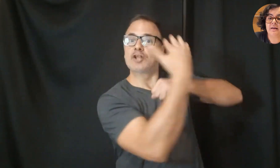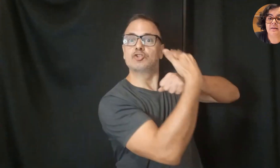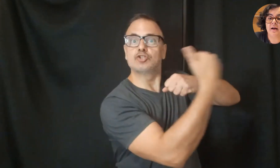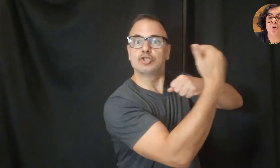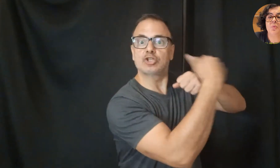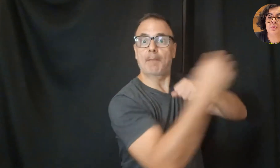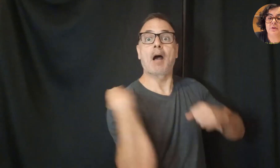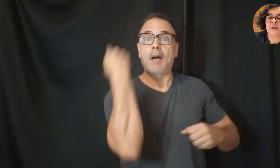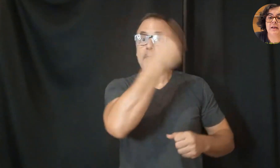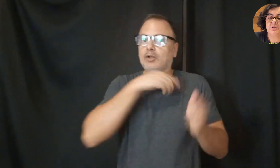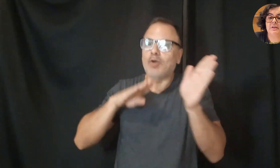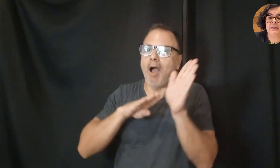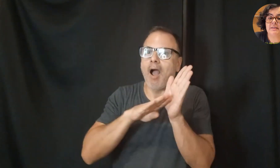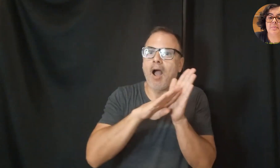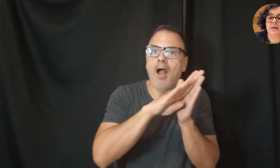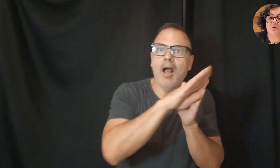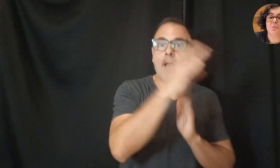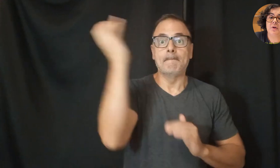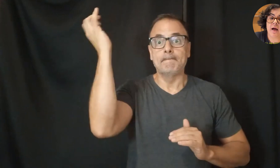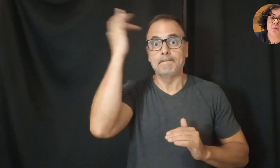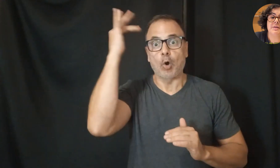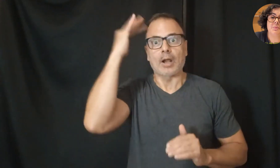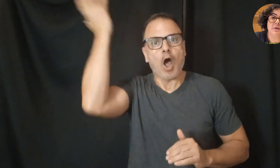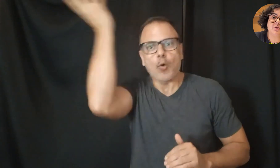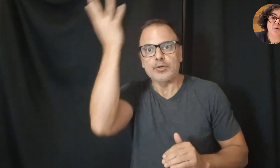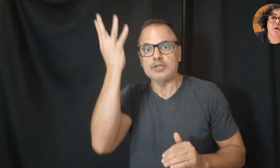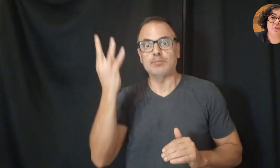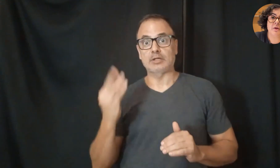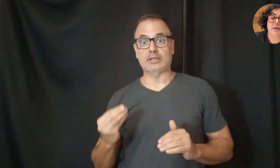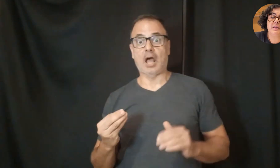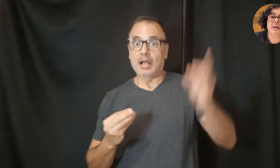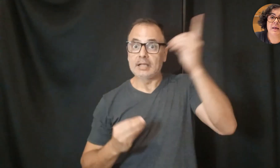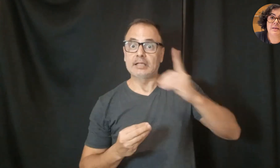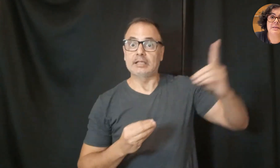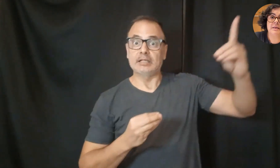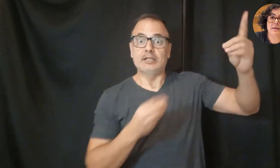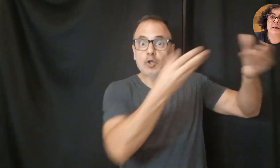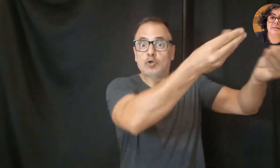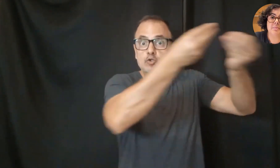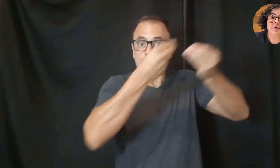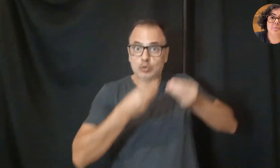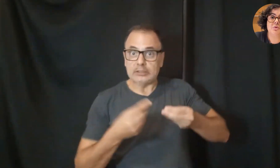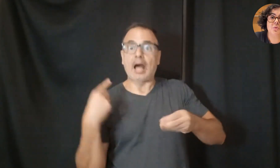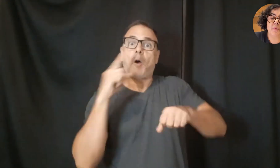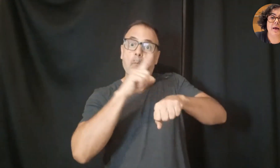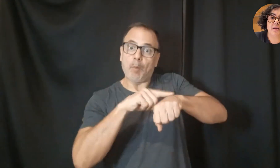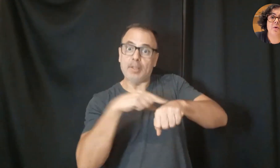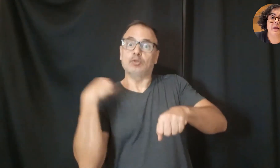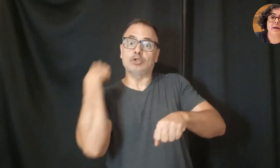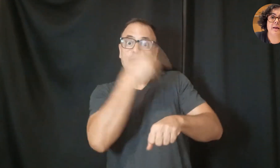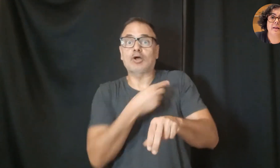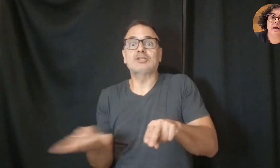a oportunidade de crescimento moral e espiritual que recebemos do Pai ao